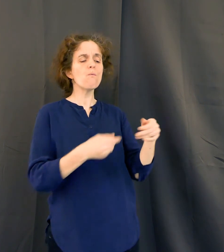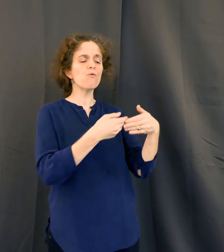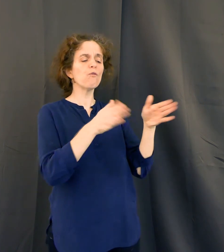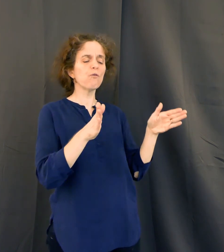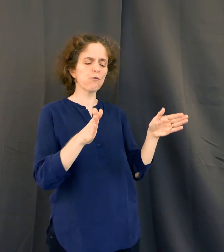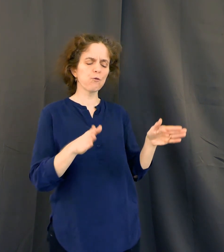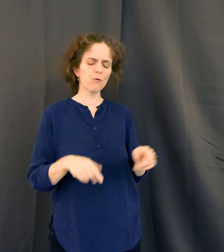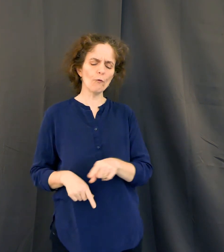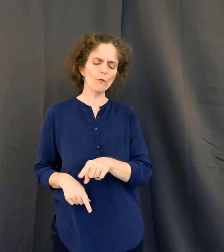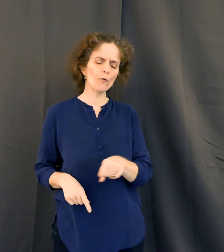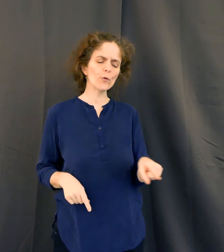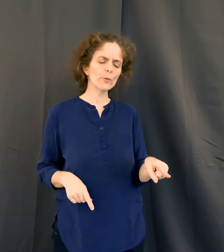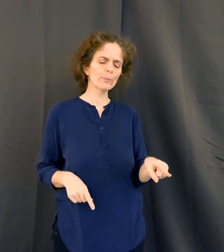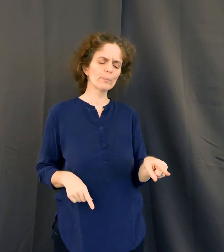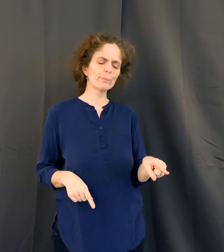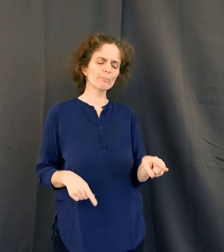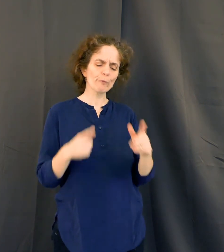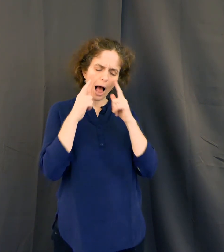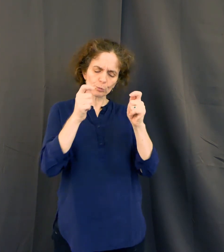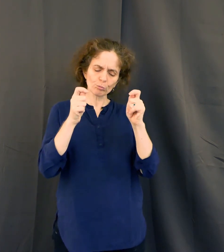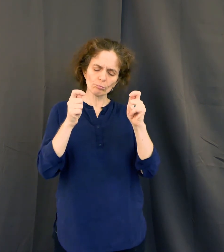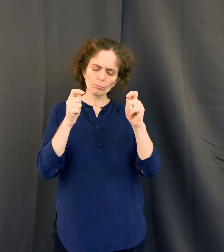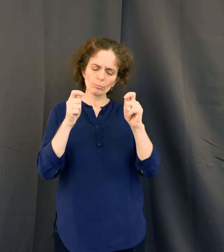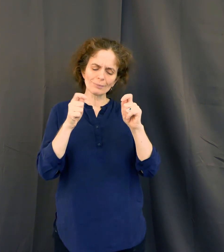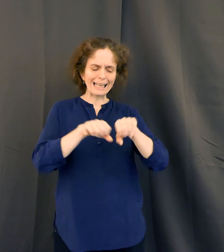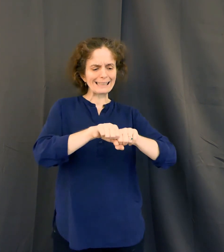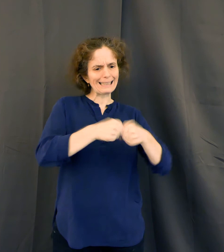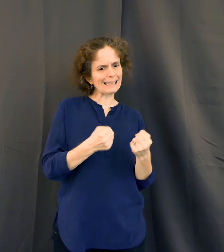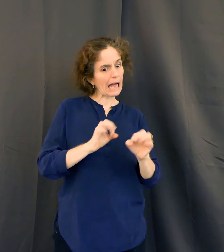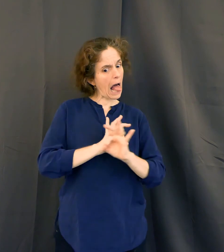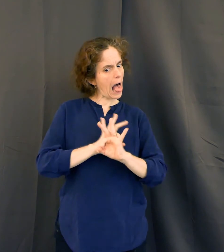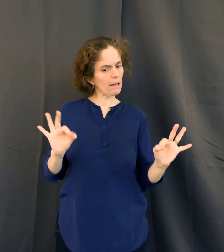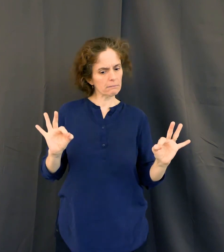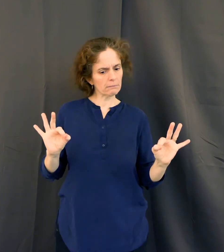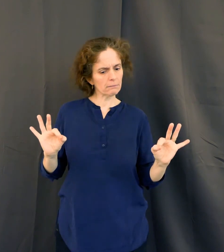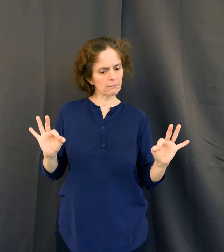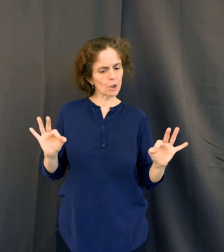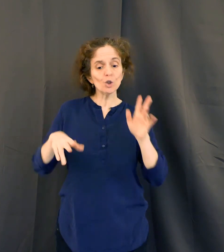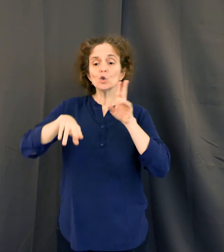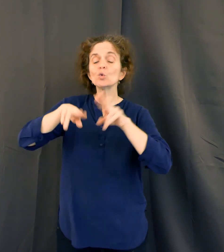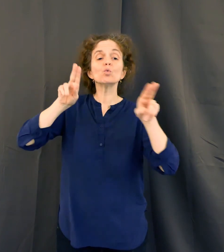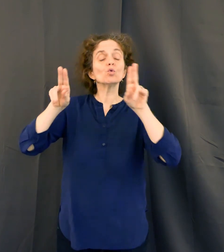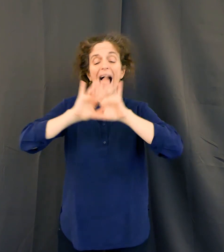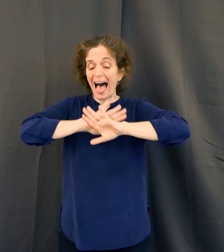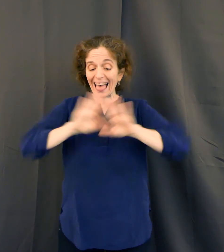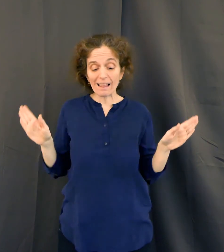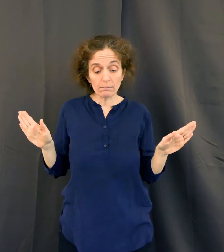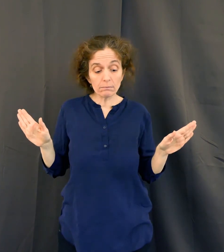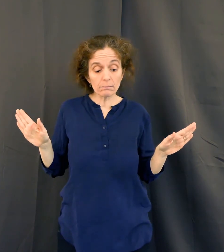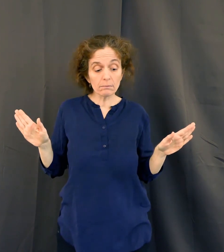écoutez, si je vous ouvre les portes du salon, vous faites attention, vous ne cassez rien. Vous ne